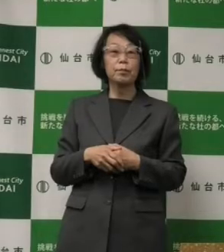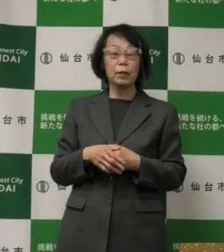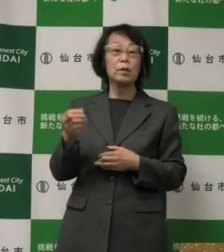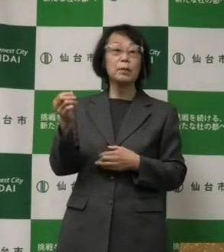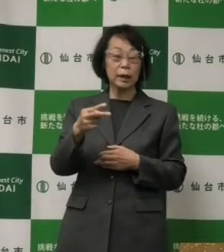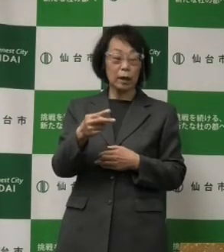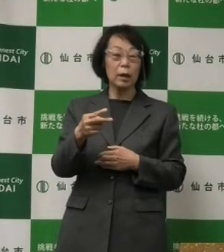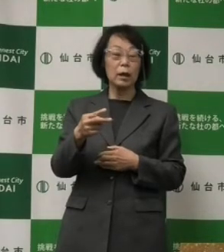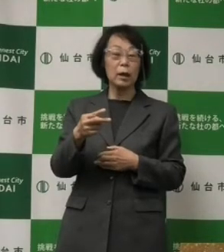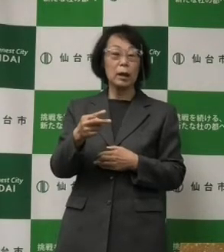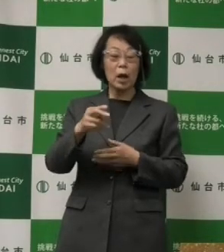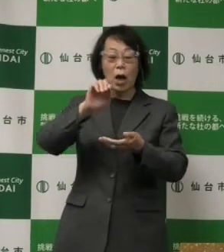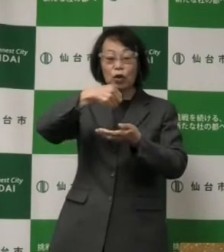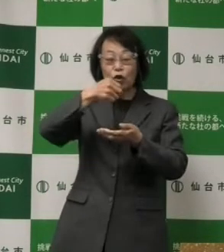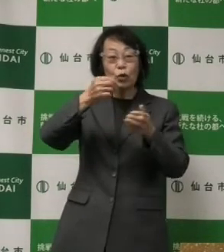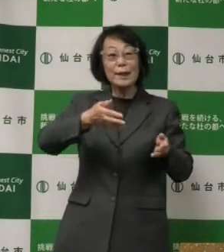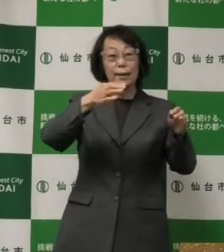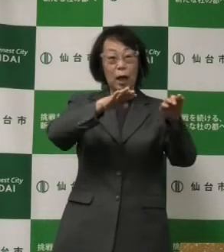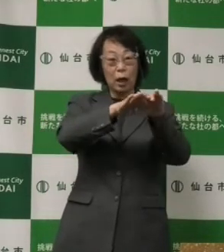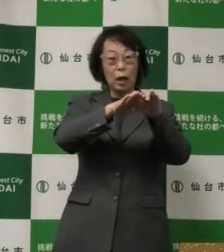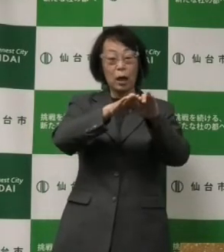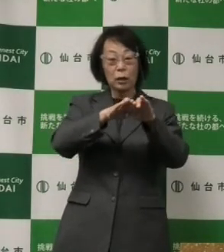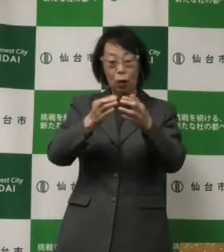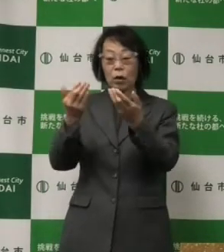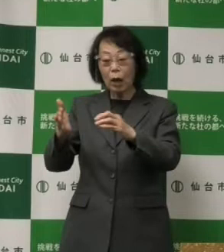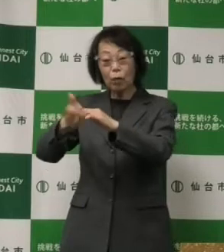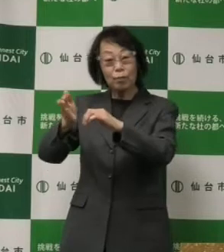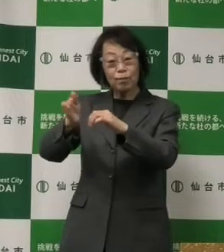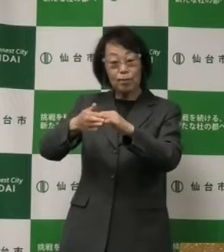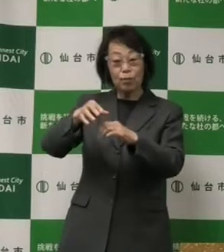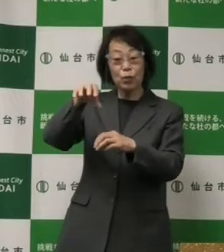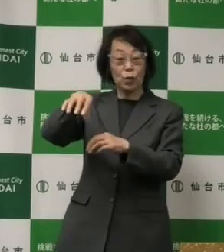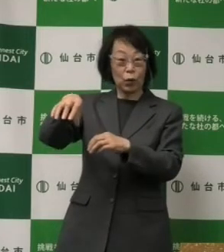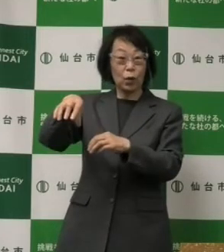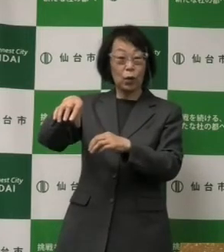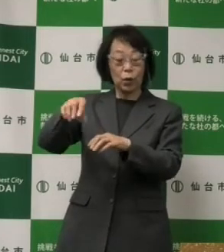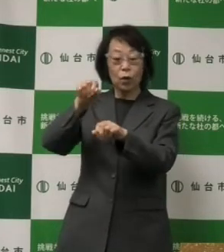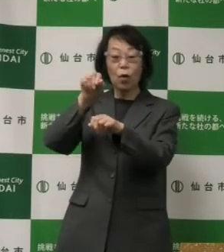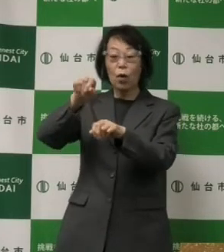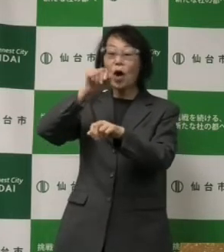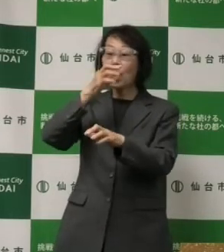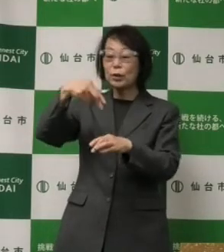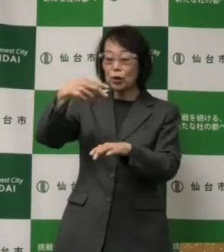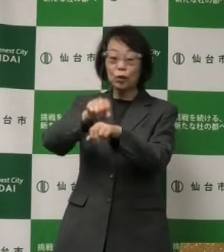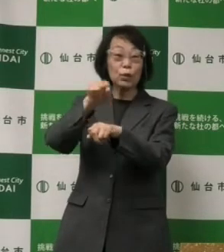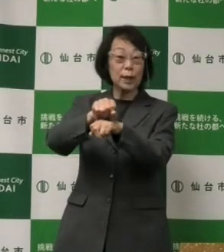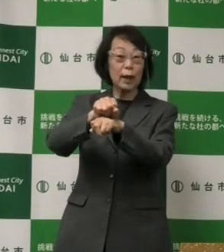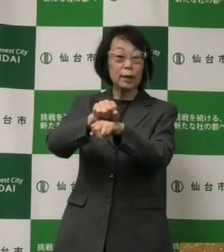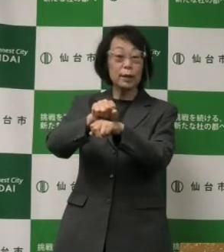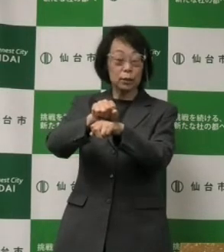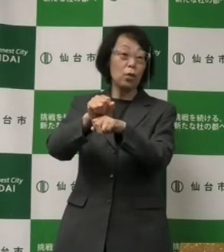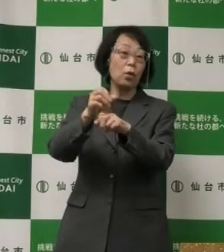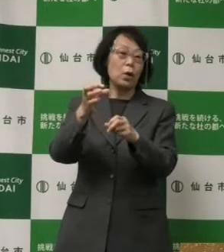また、給食センターと単独調理校の賄い材料費の追加として、食